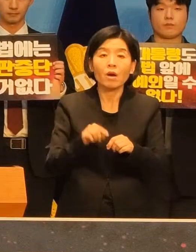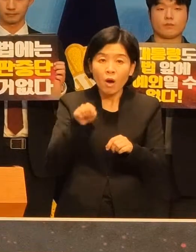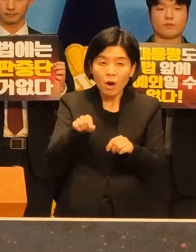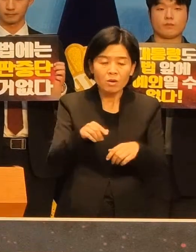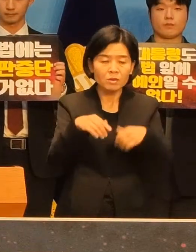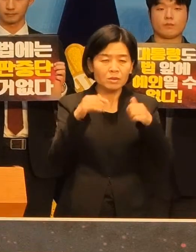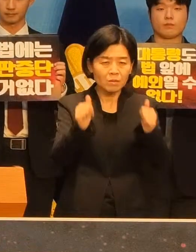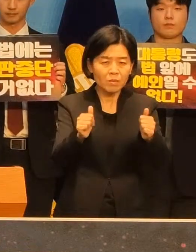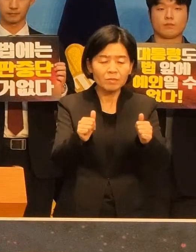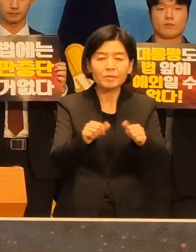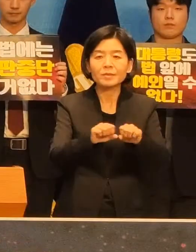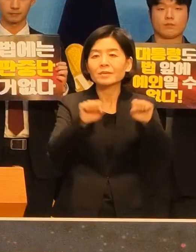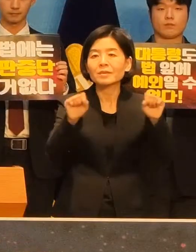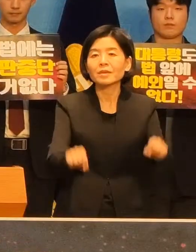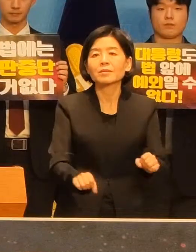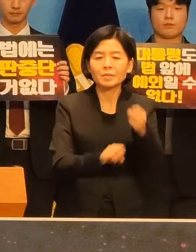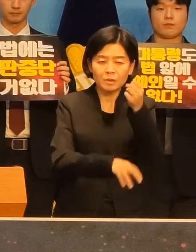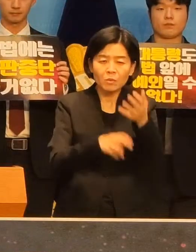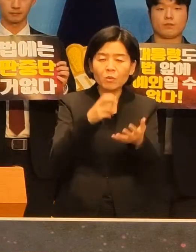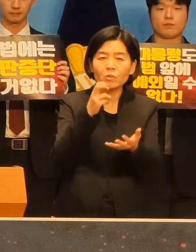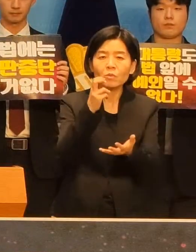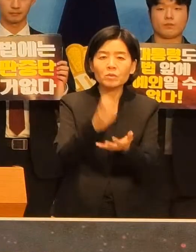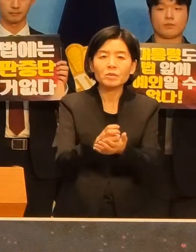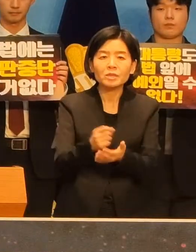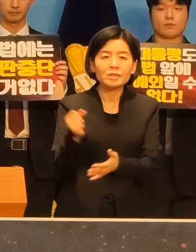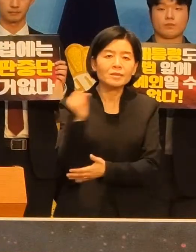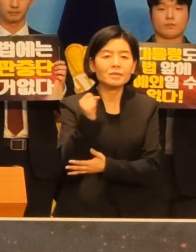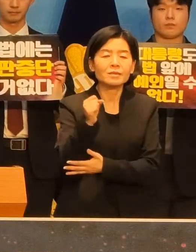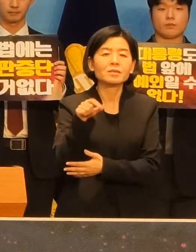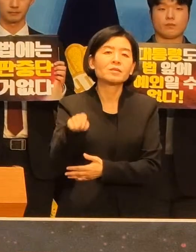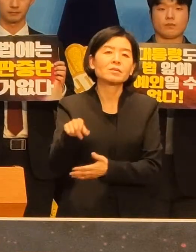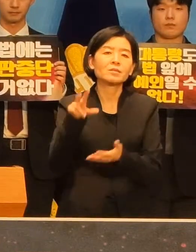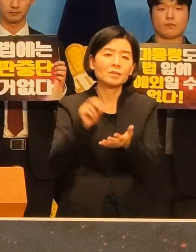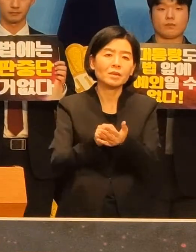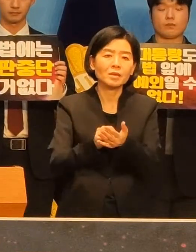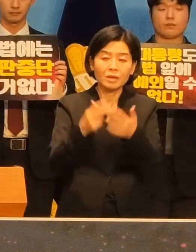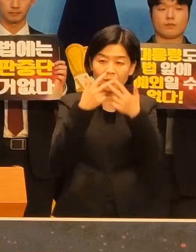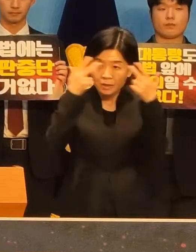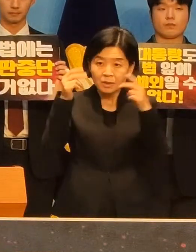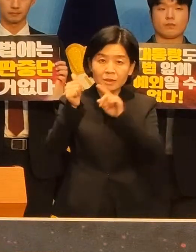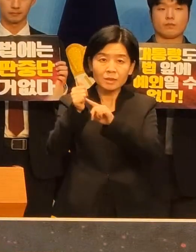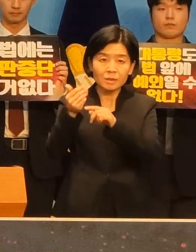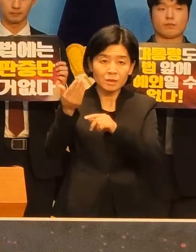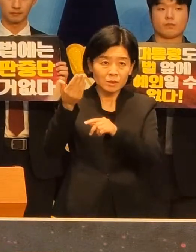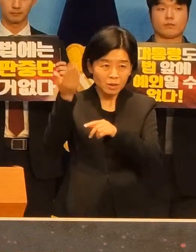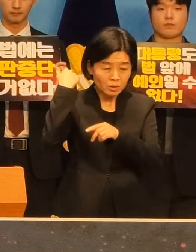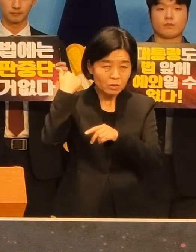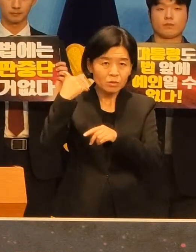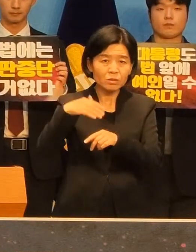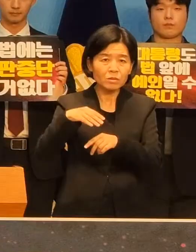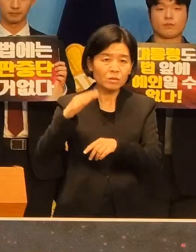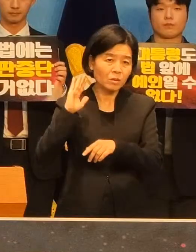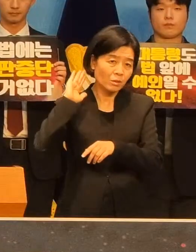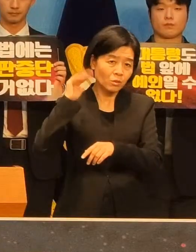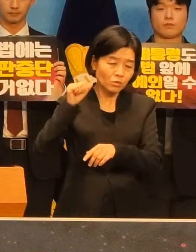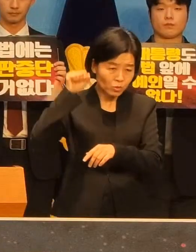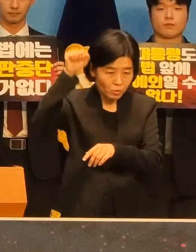사법체계의 기본 원칙을 심각하게 흔드는 사태입니다. 사실 이재명은 애초에 대선 출마 자격부터 해결되지 않은